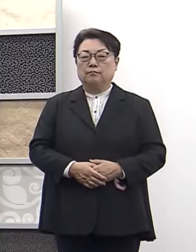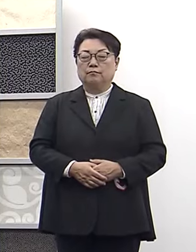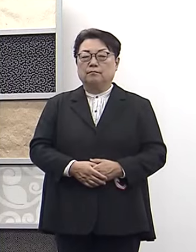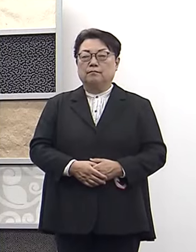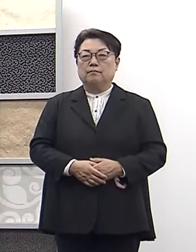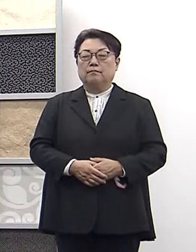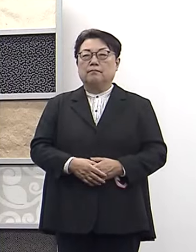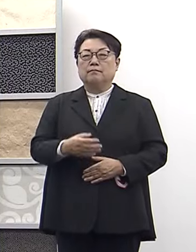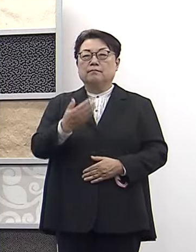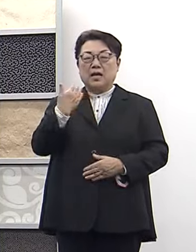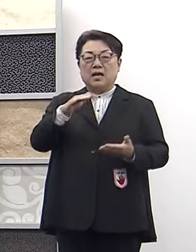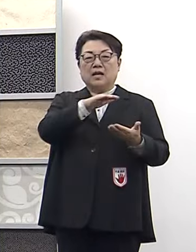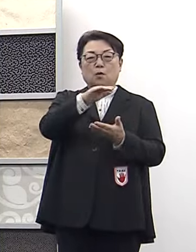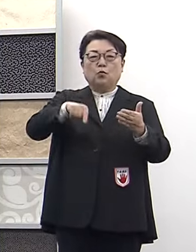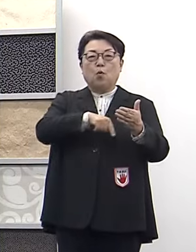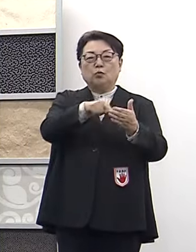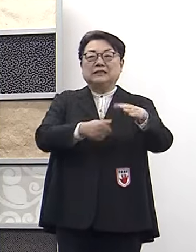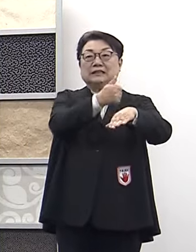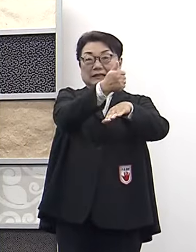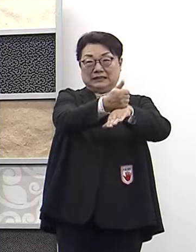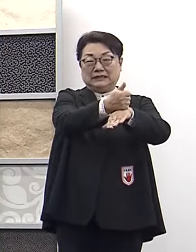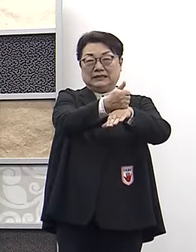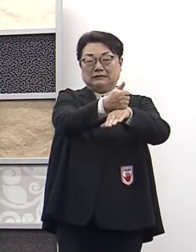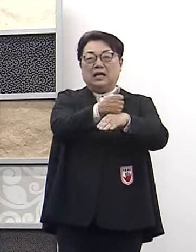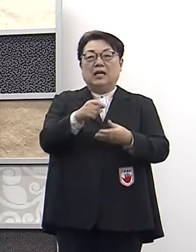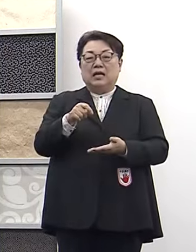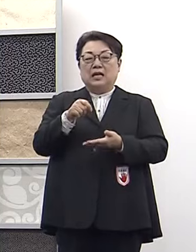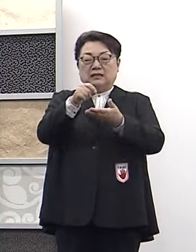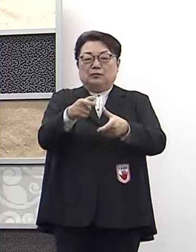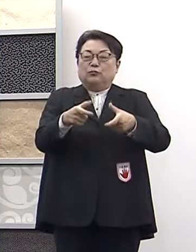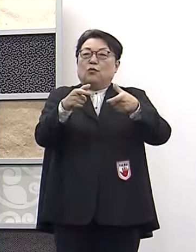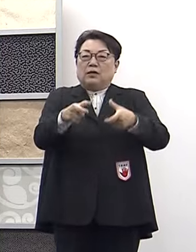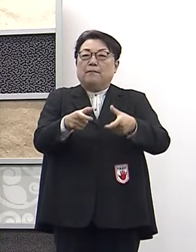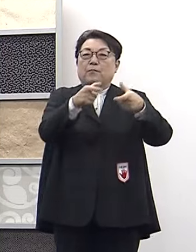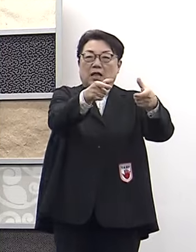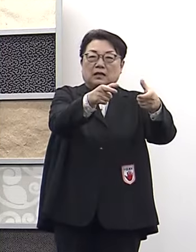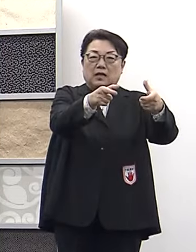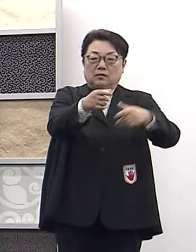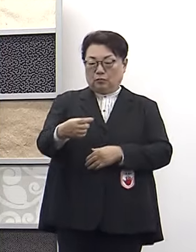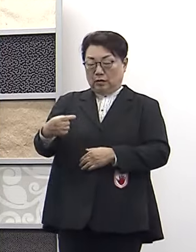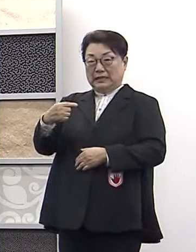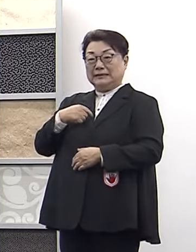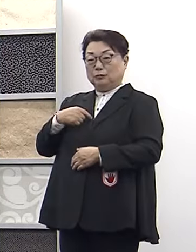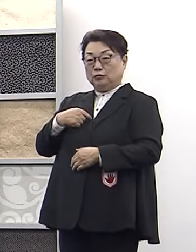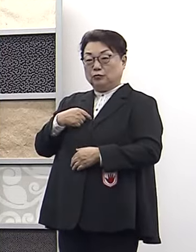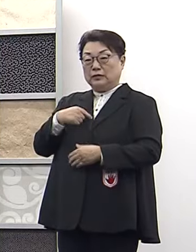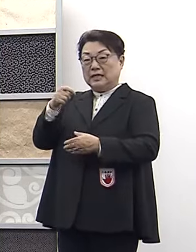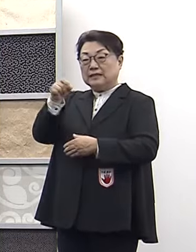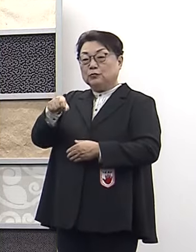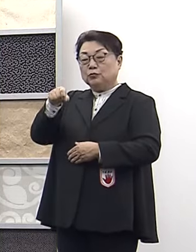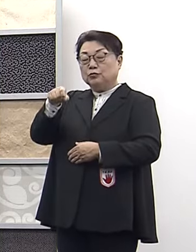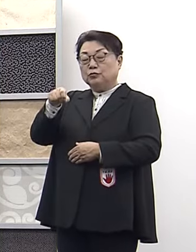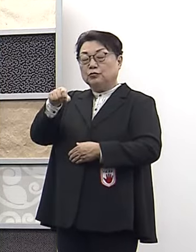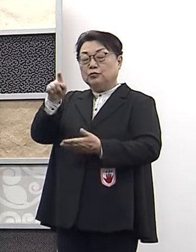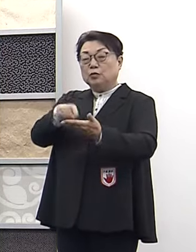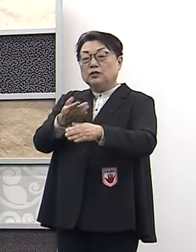まあ、そのギフト券をいただいた話とですね、この事務処理上のミスというのはちょっとだいぶ色合いが違うんじゃないかと思います